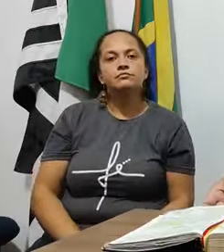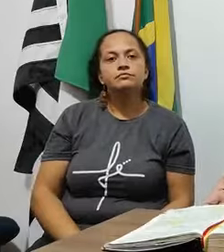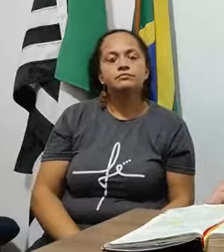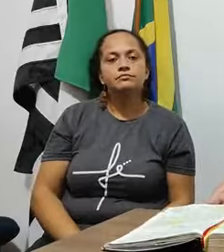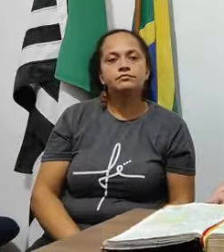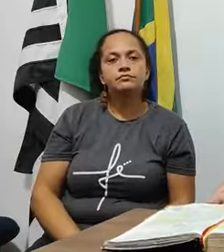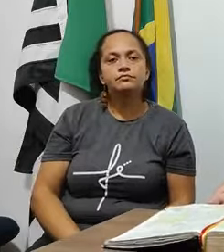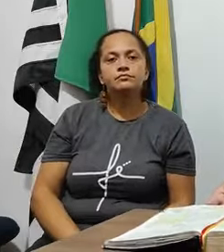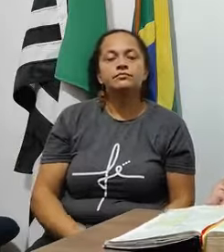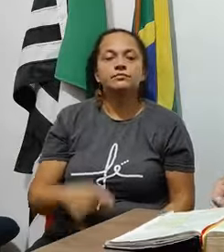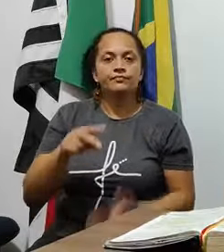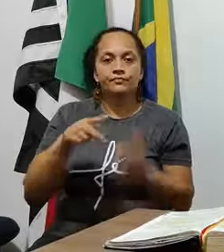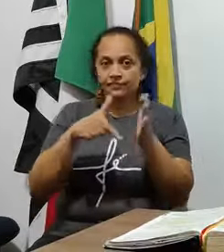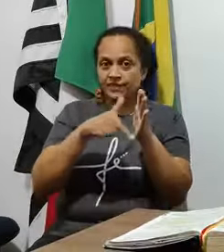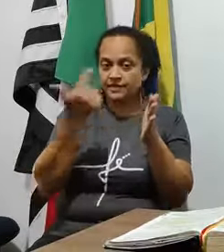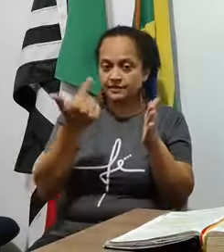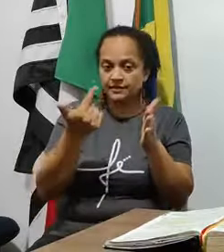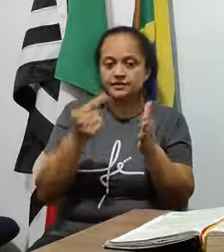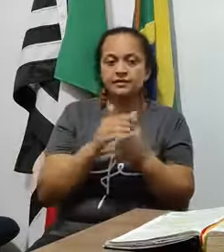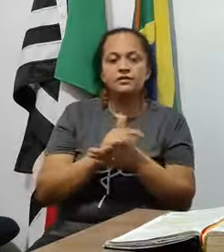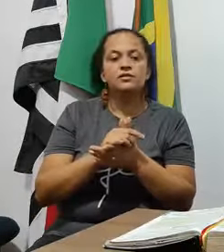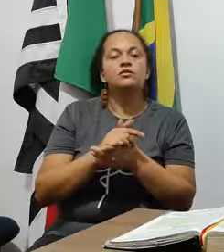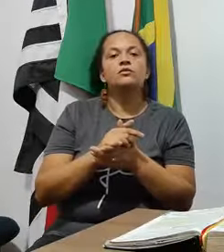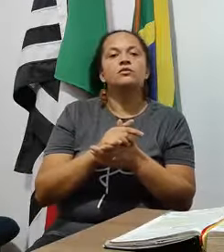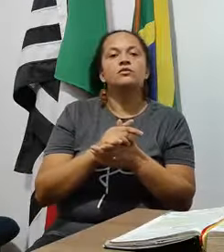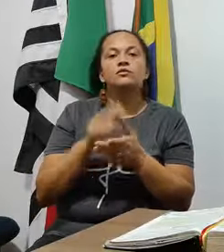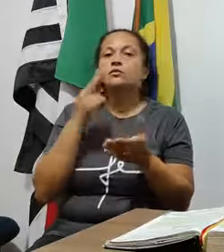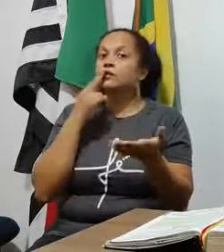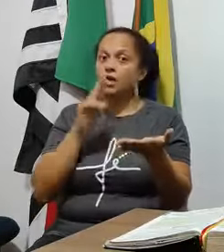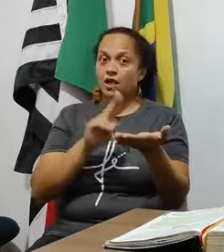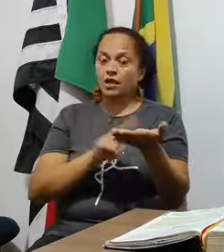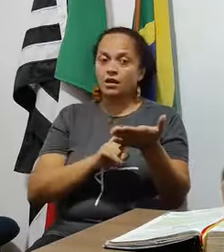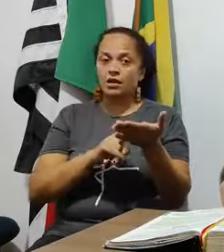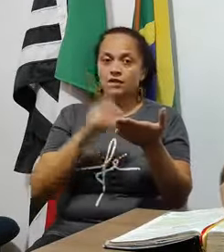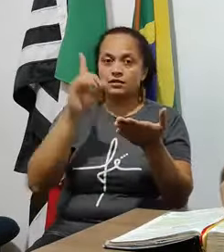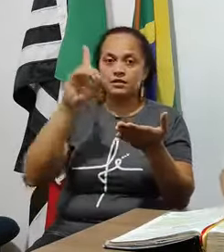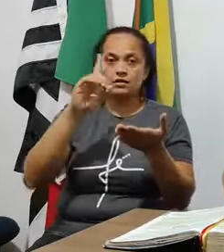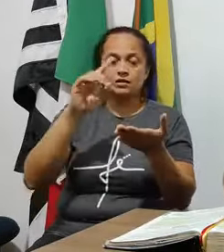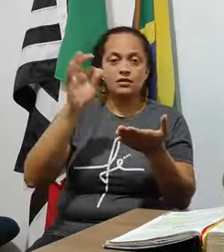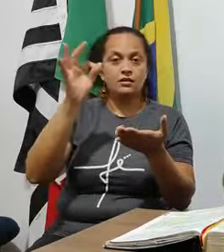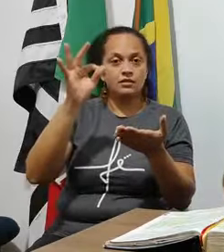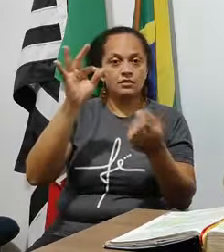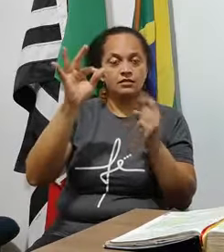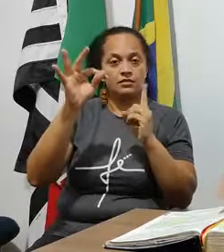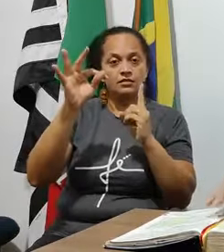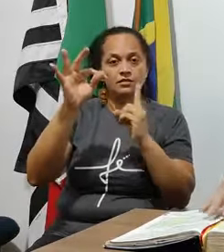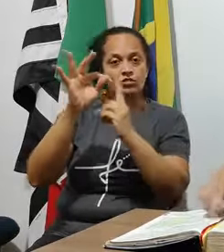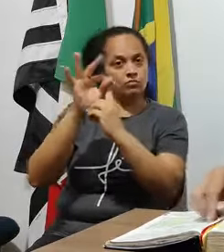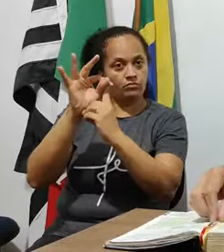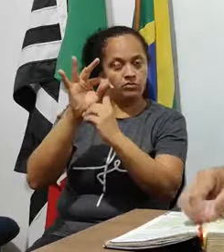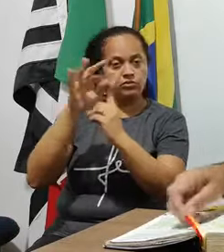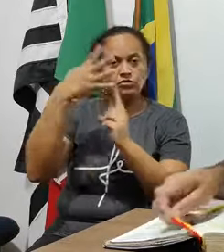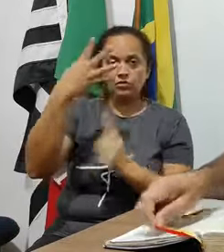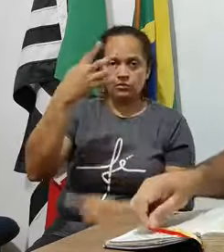carta que Paulo escreveu a Timóteo, no capítulo 4, do versículo 6 ao